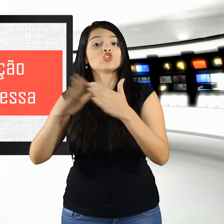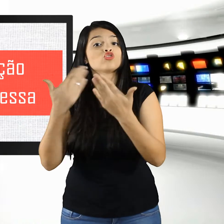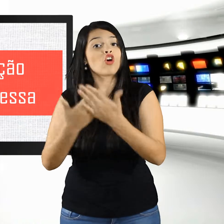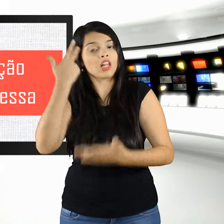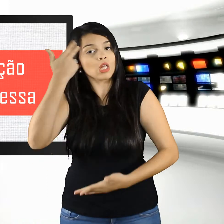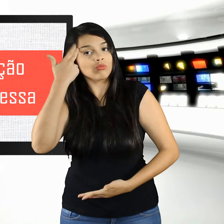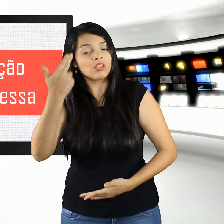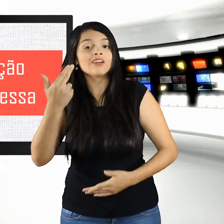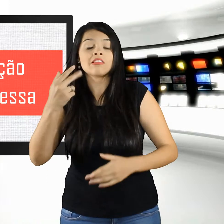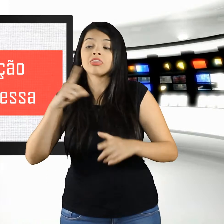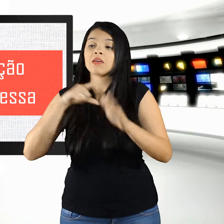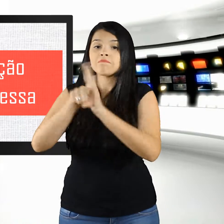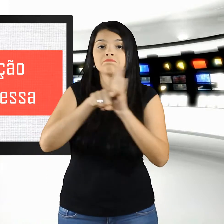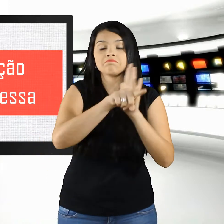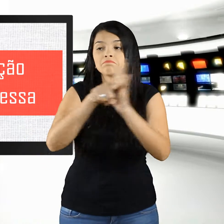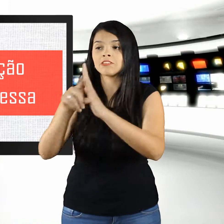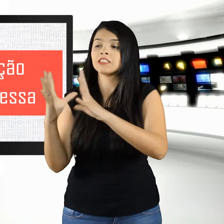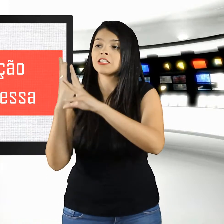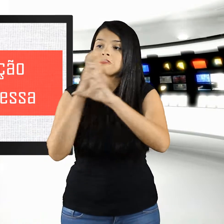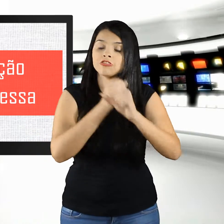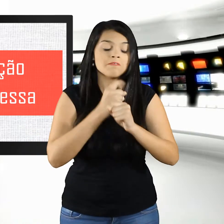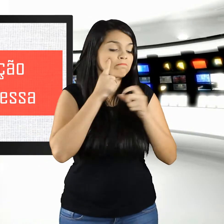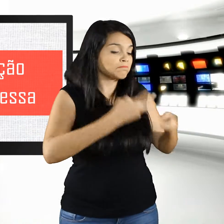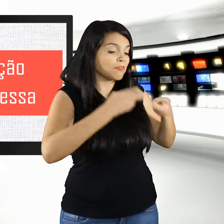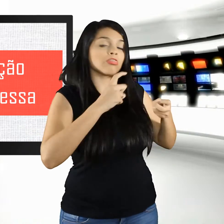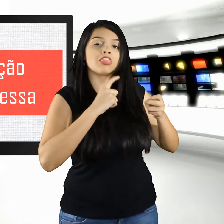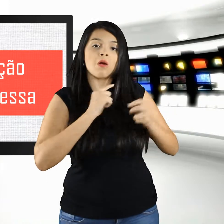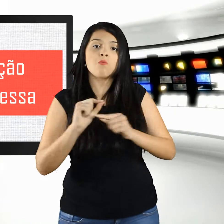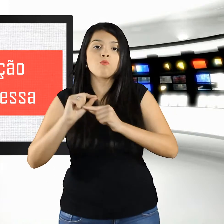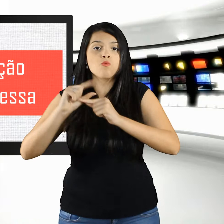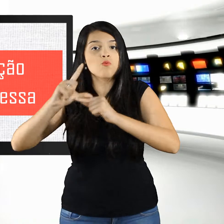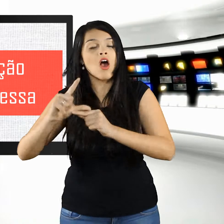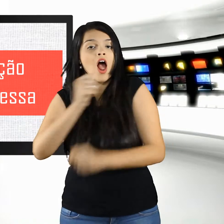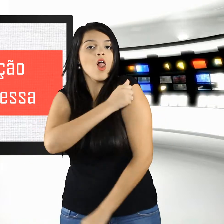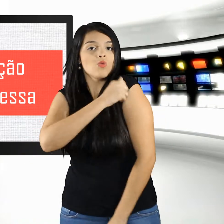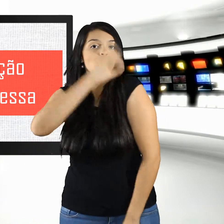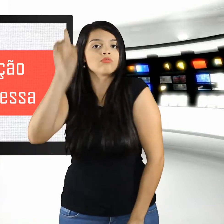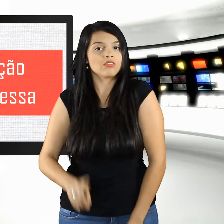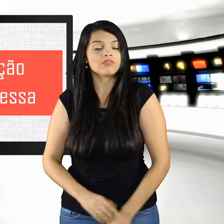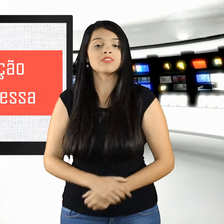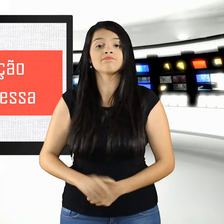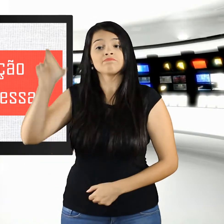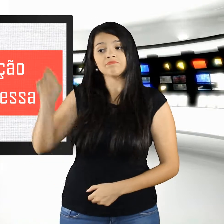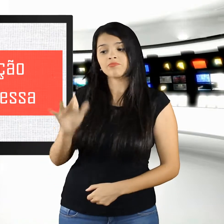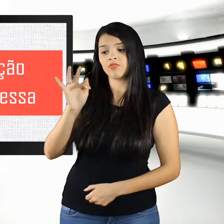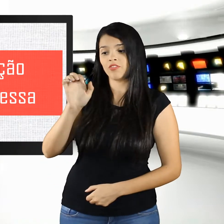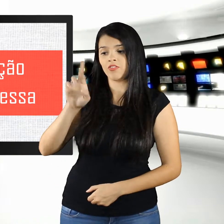o Censo Escolar de 2014, explica. De acordo com Ferreira, a Secretaria Nacional de Direitos Humanos e